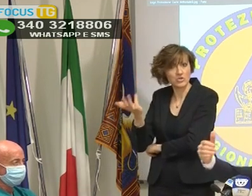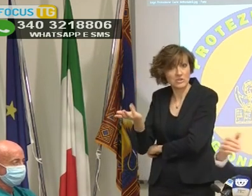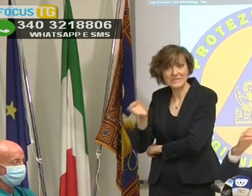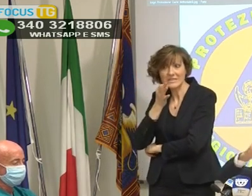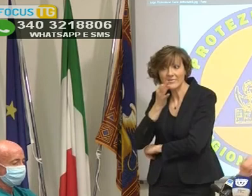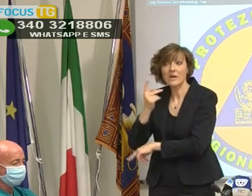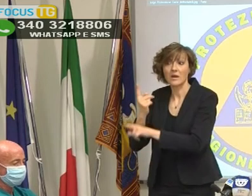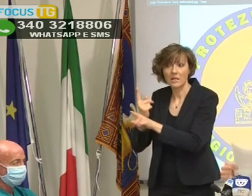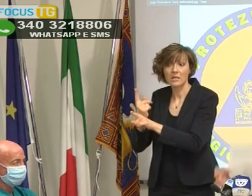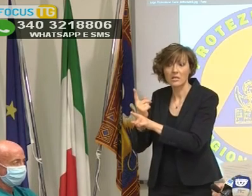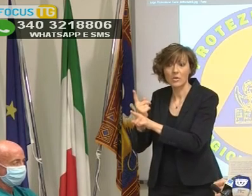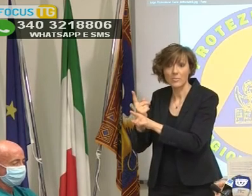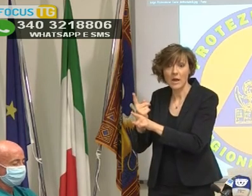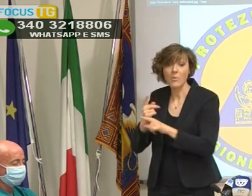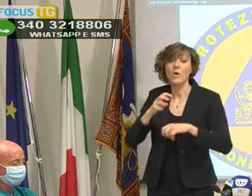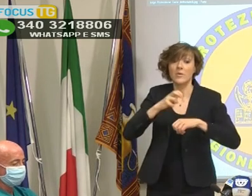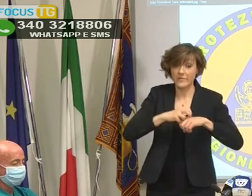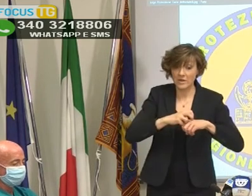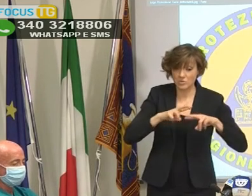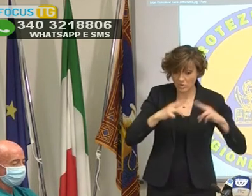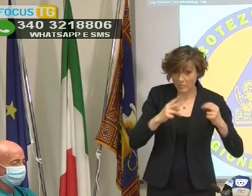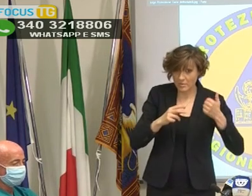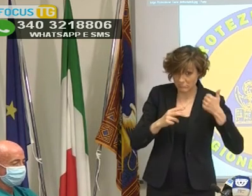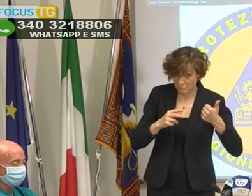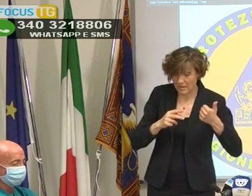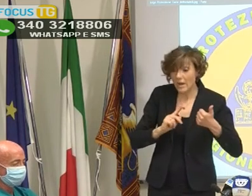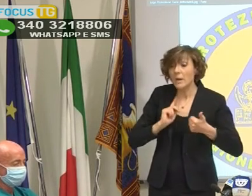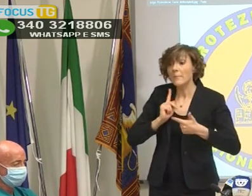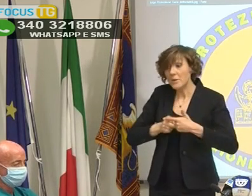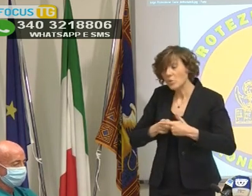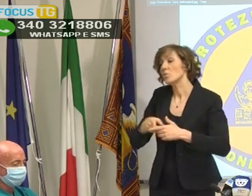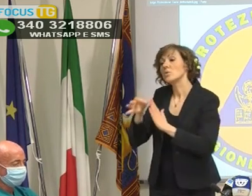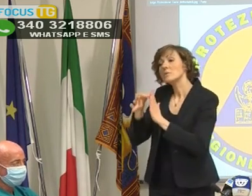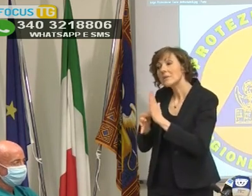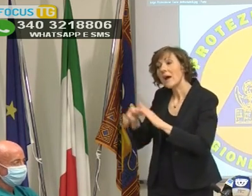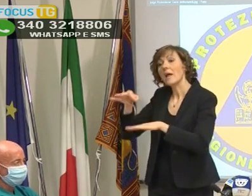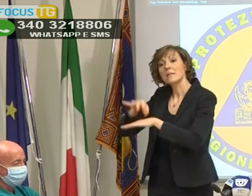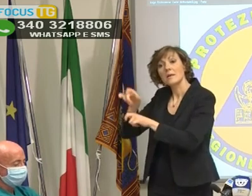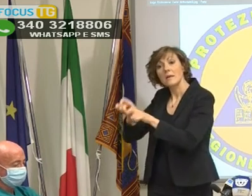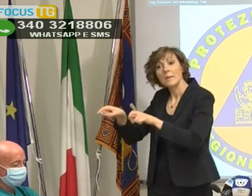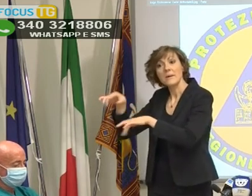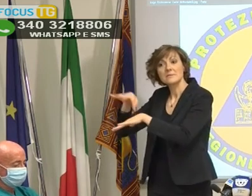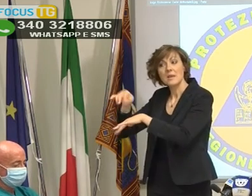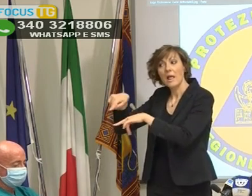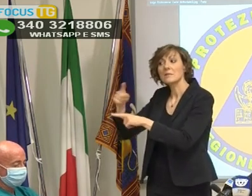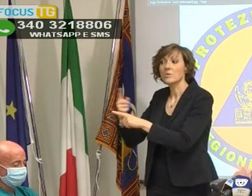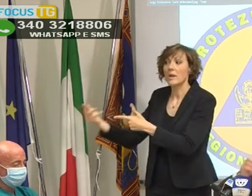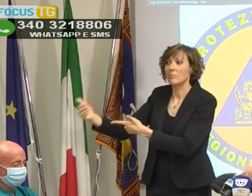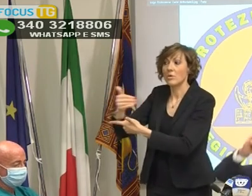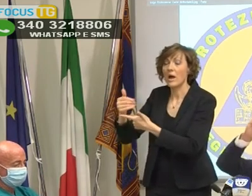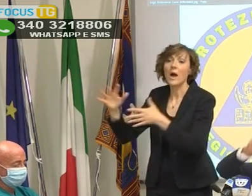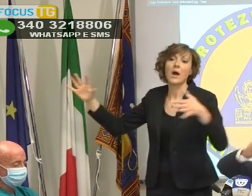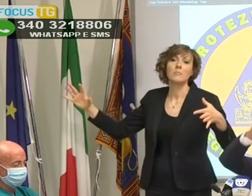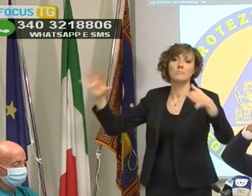avere, oltre al virus, bisogna avere i dati clinici degli ammalati per fare le correlazioni. Gli ammalati che sono